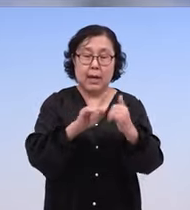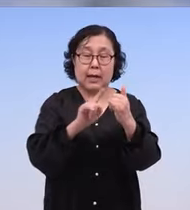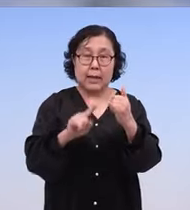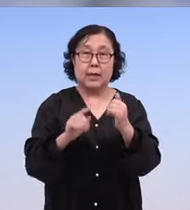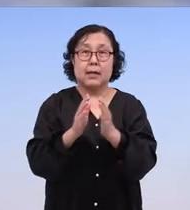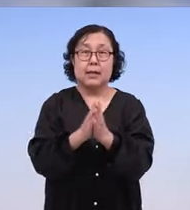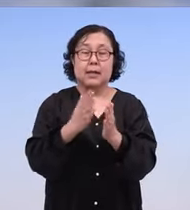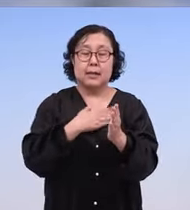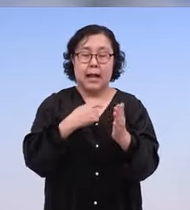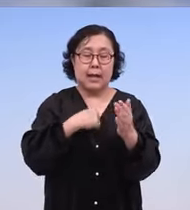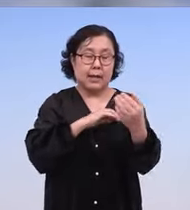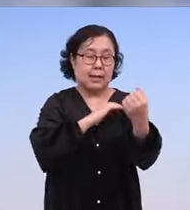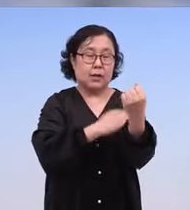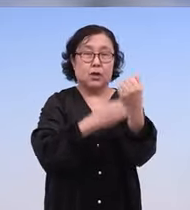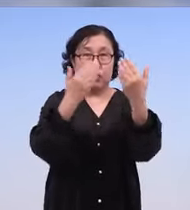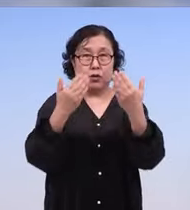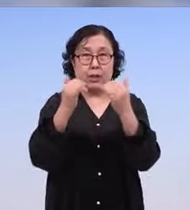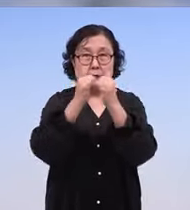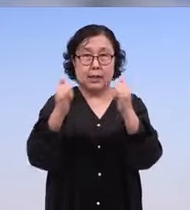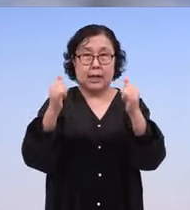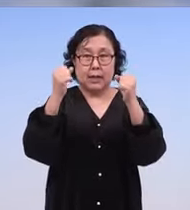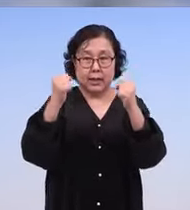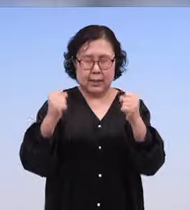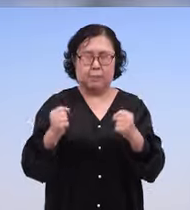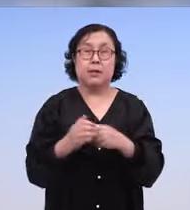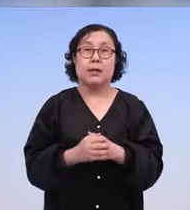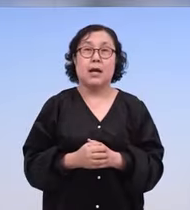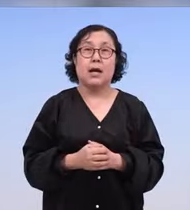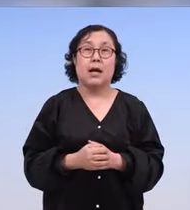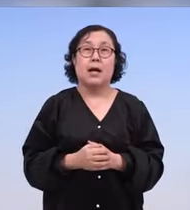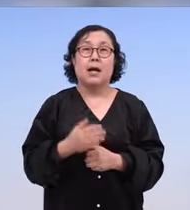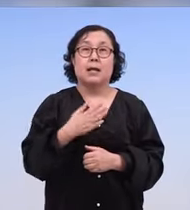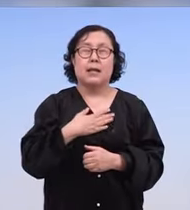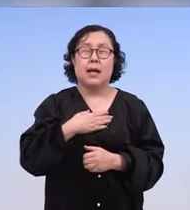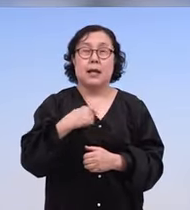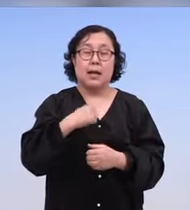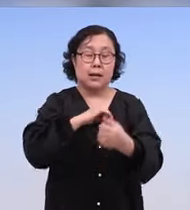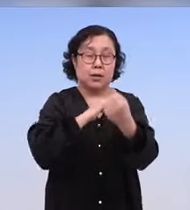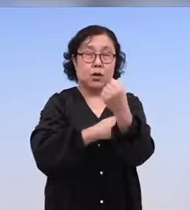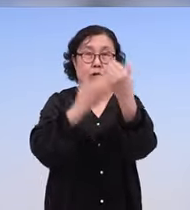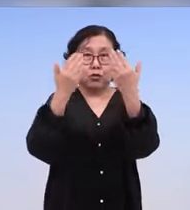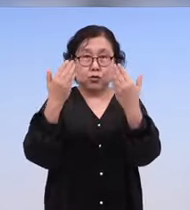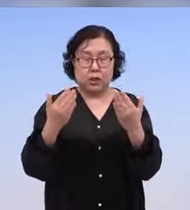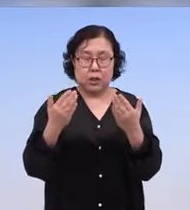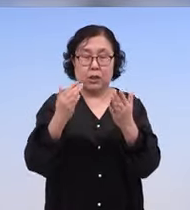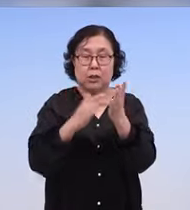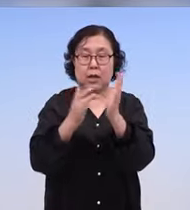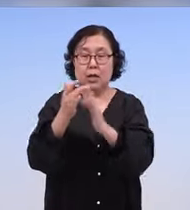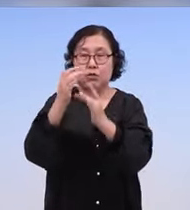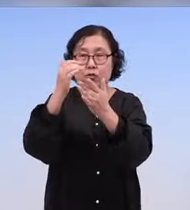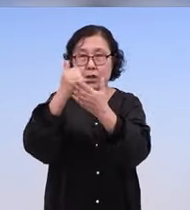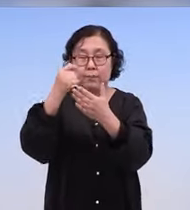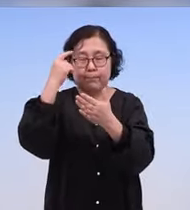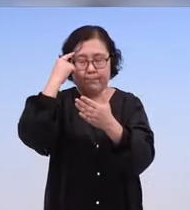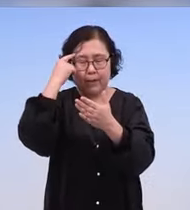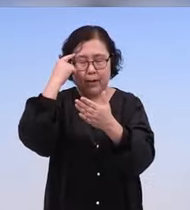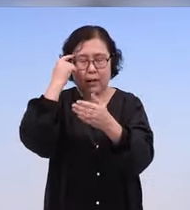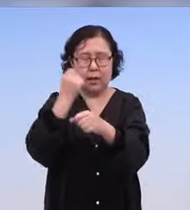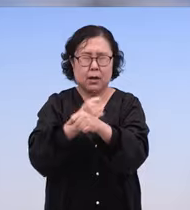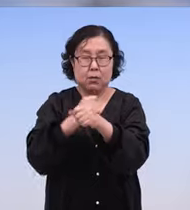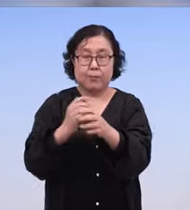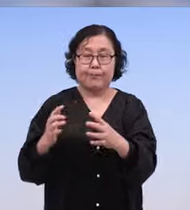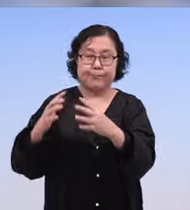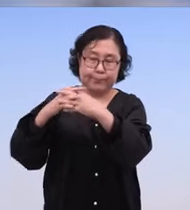우리에게는 내게 능력 주시는 분이 계세요. 내게 능력 주시는 그분을 인식하고 그분과 연합하면서